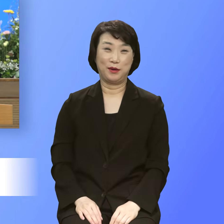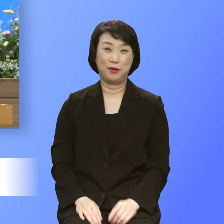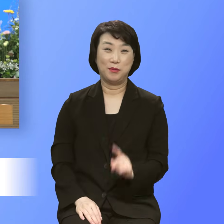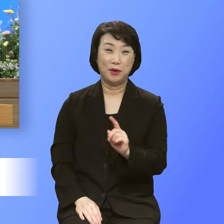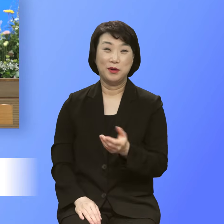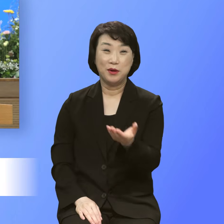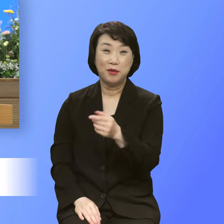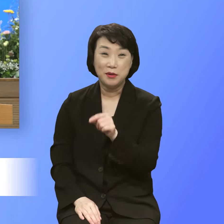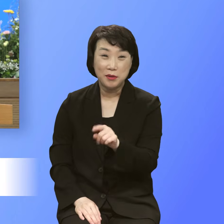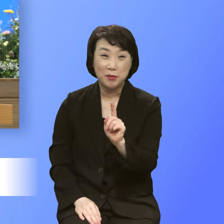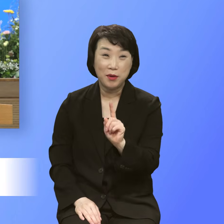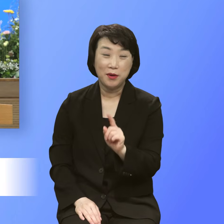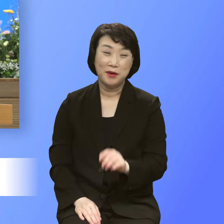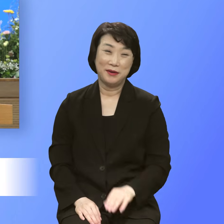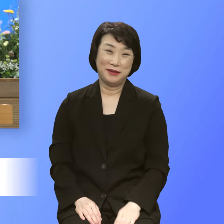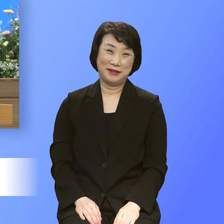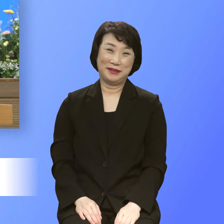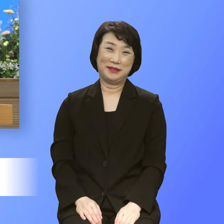이건